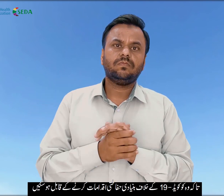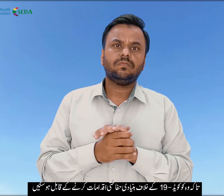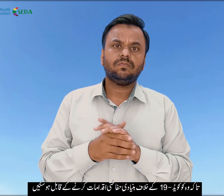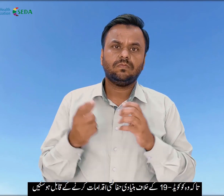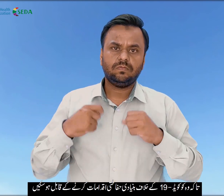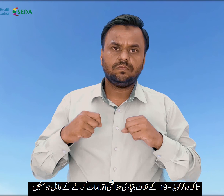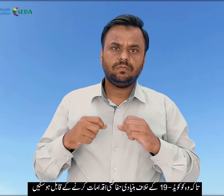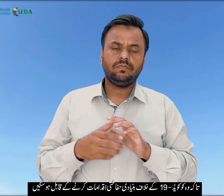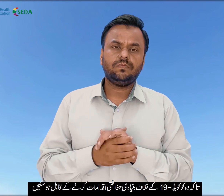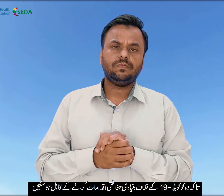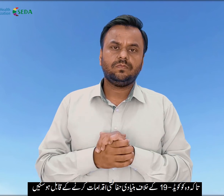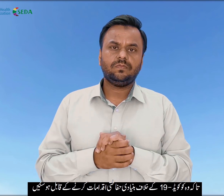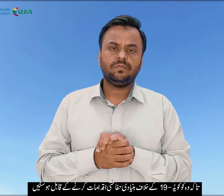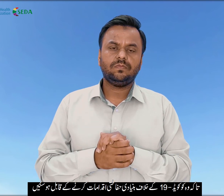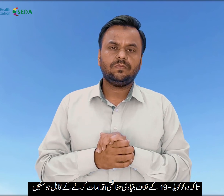اقدامات کرنے کے قابل ہو سکیں۔